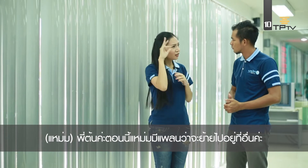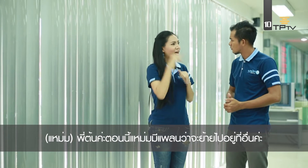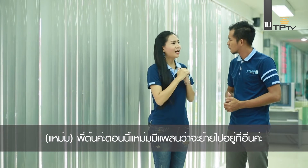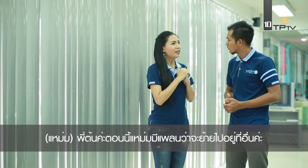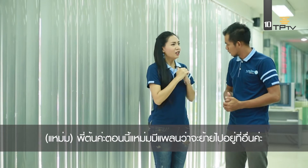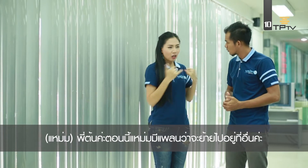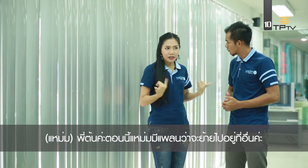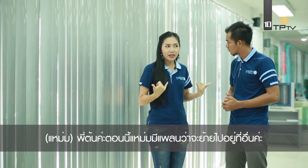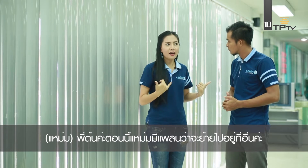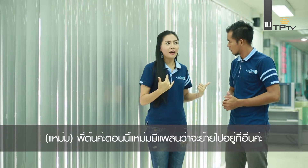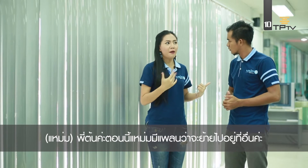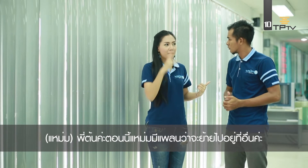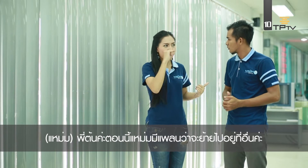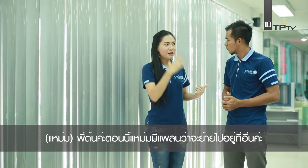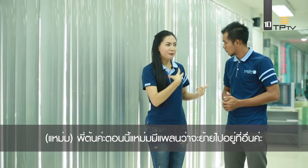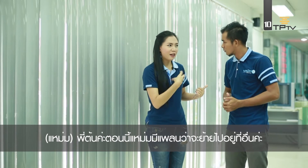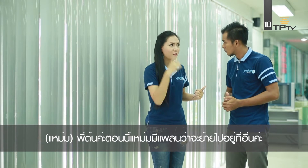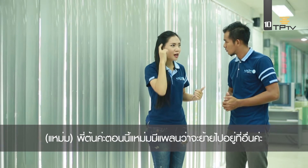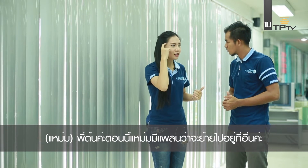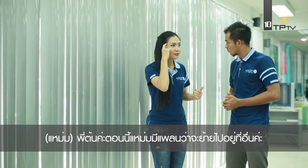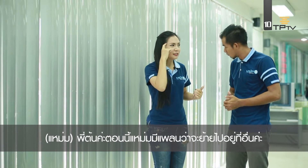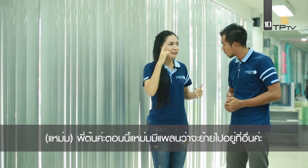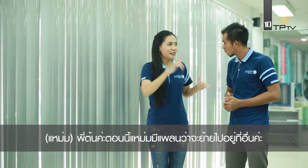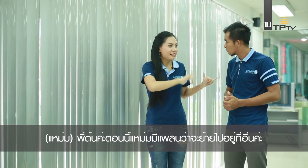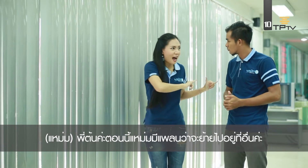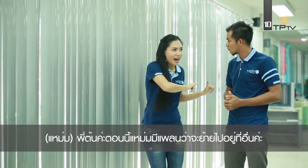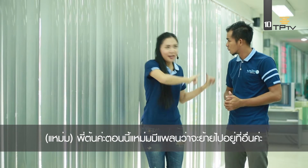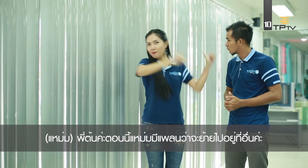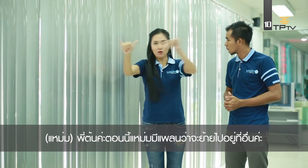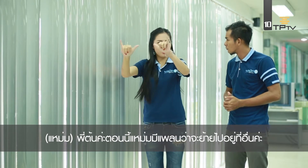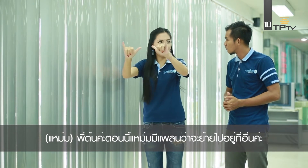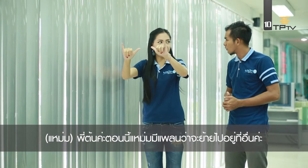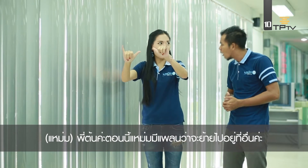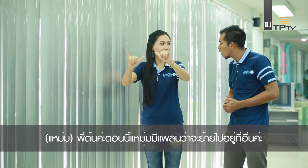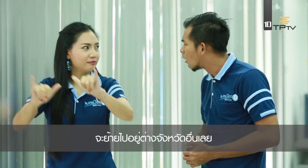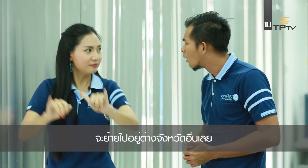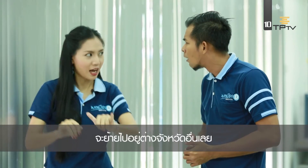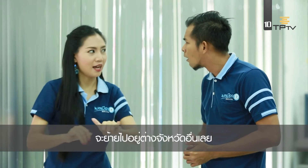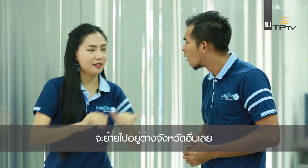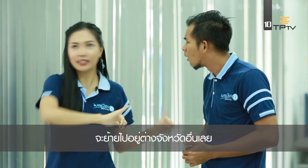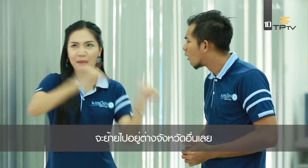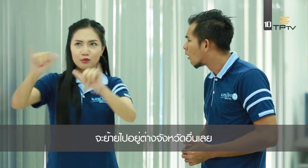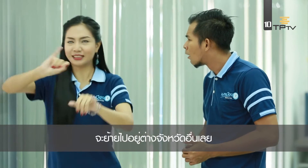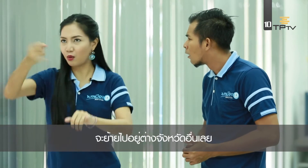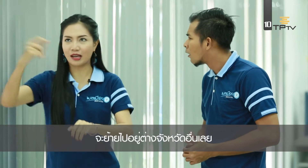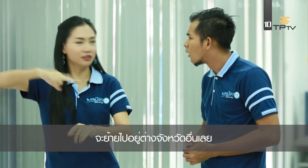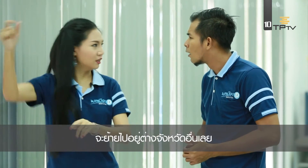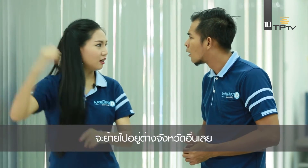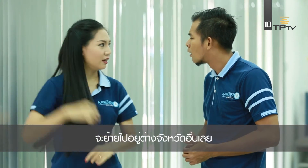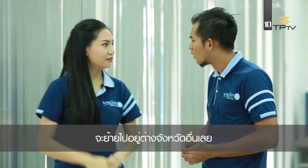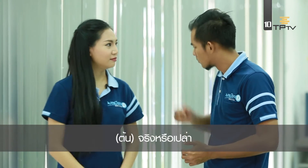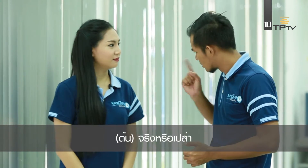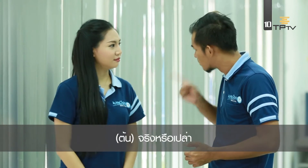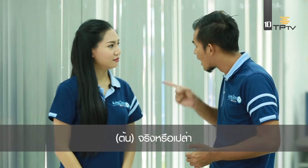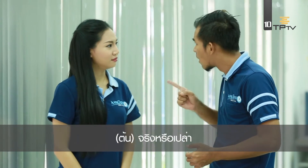พี่ต้นคะตอนนี้เนี่ยแหม่มมีแพลนว่าจะย้ายไปอยู่ที่อื่นค่ะใช่จะย้ายไปอยู่ต่างจังหวัดอื่นเล